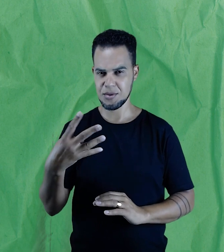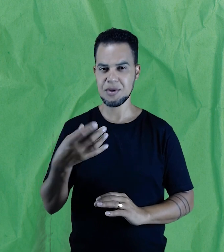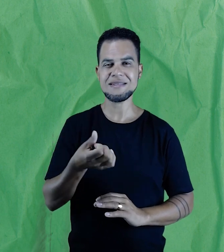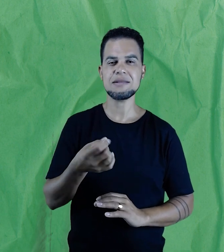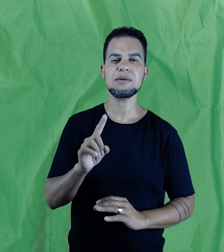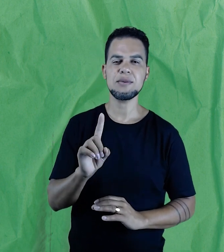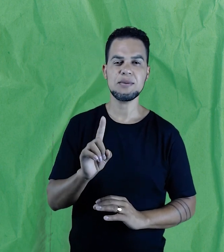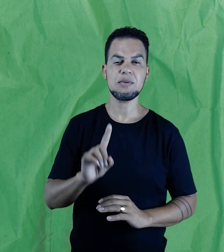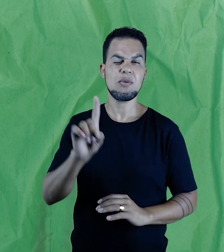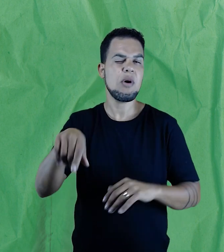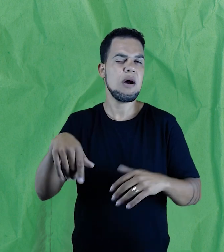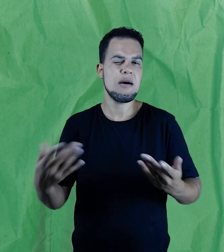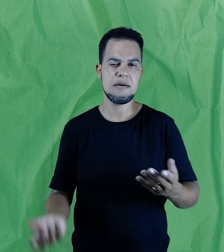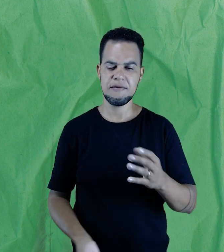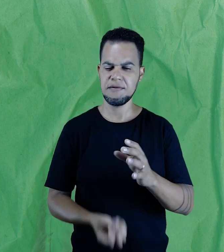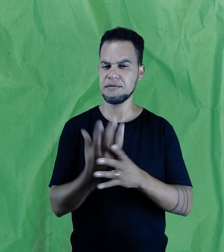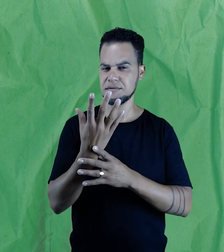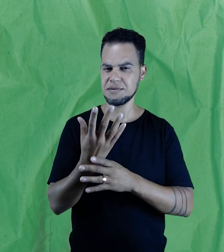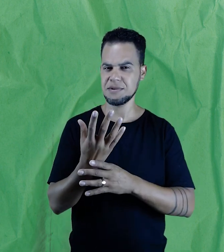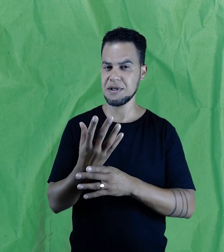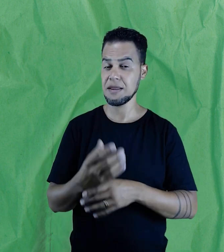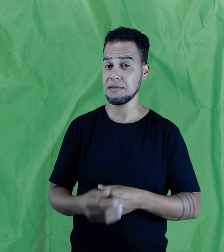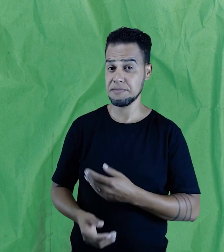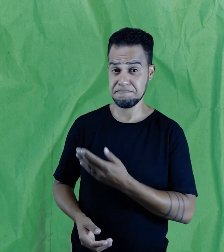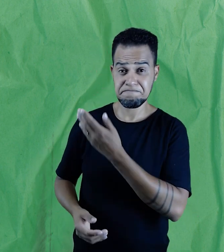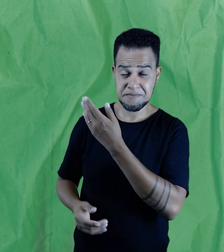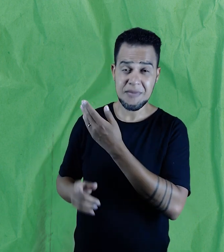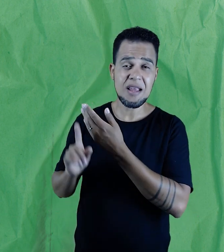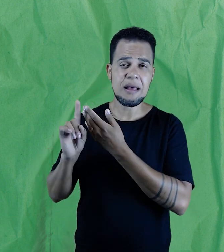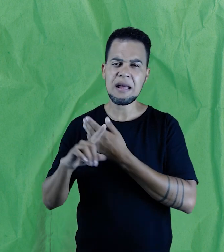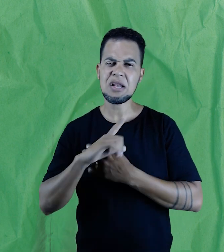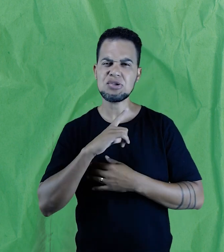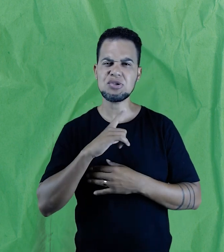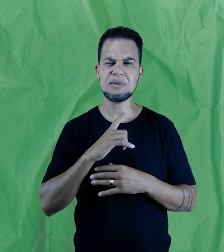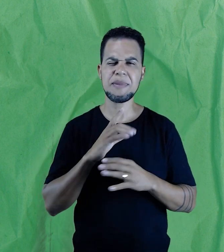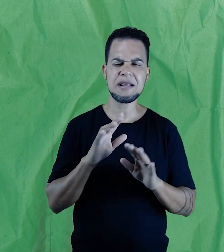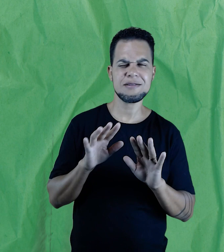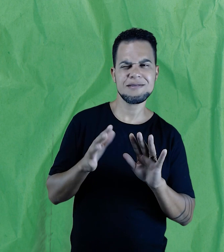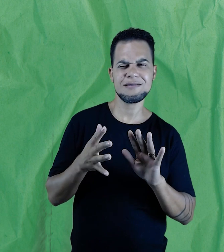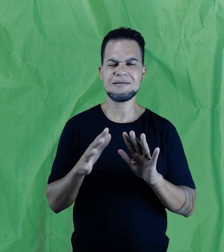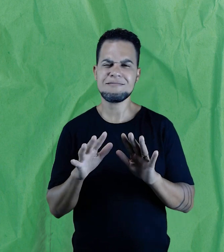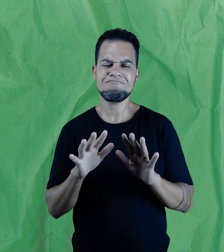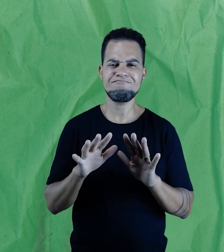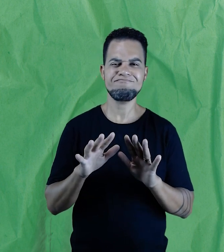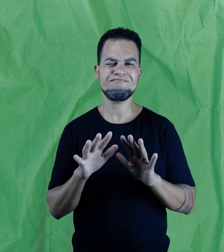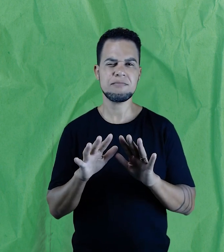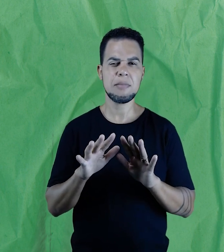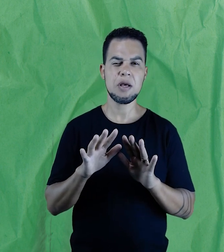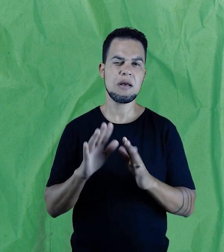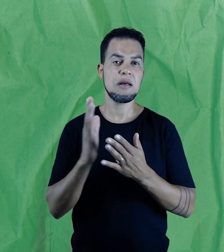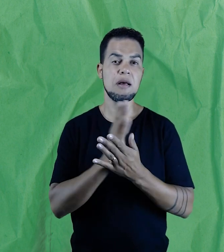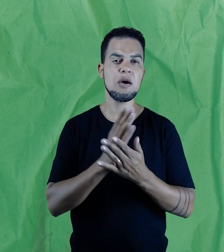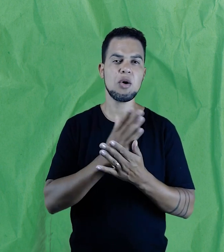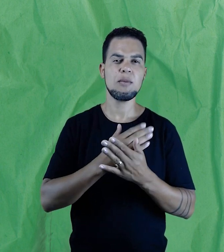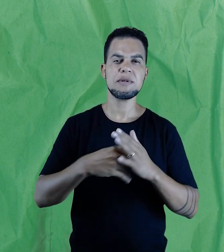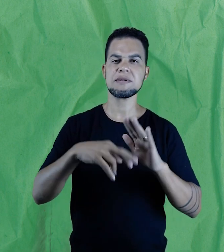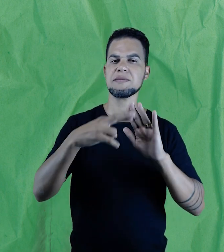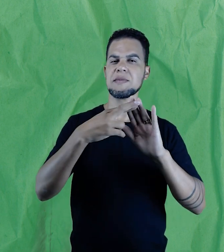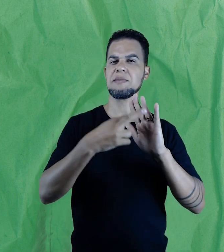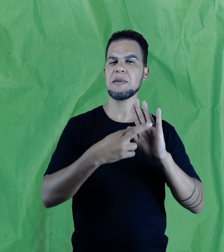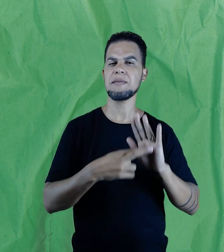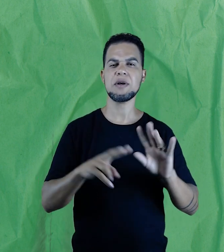Quando ela foi criada, ela trazia, ainda de forma bem tímida, alguns parâmetros sobre